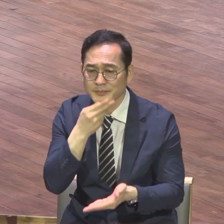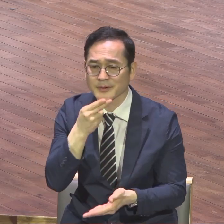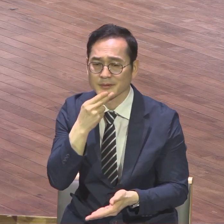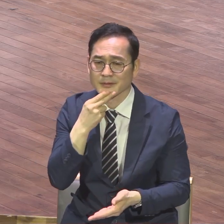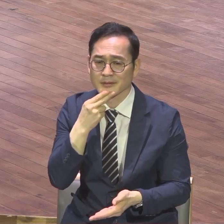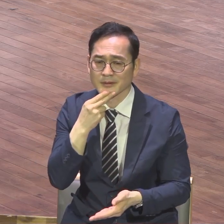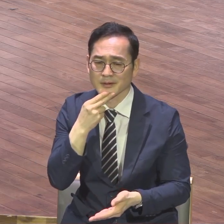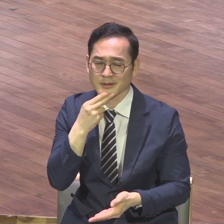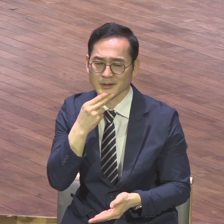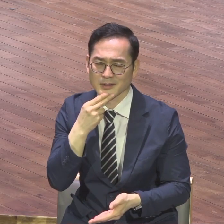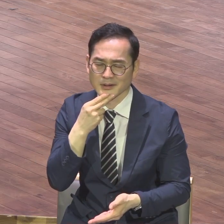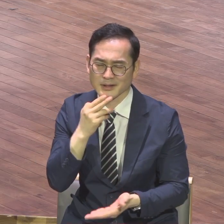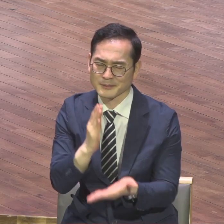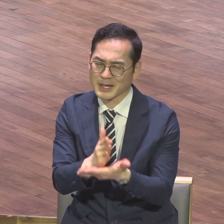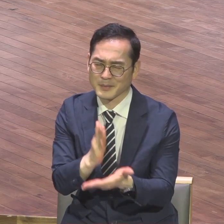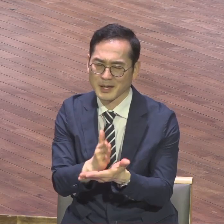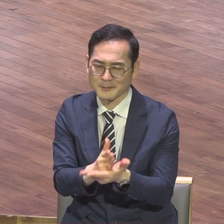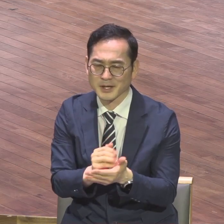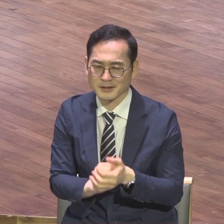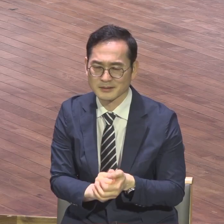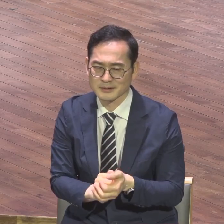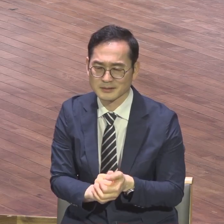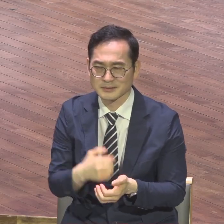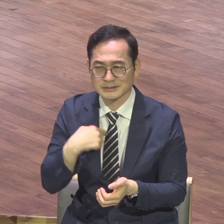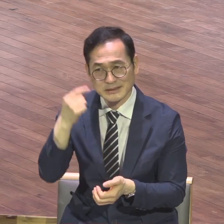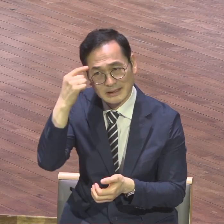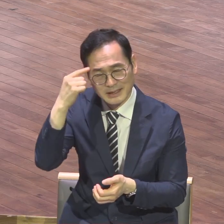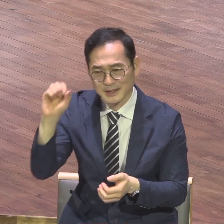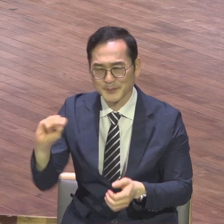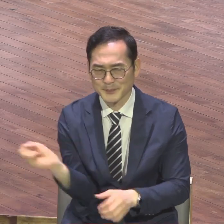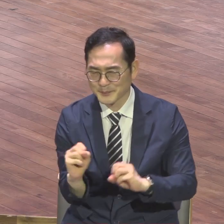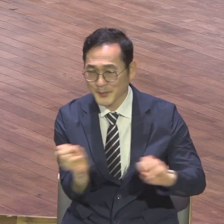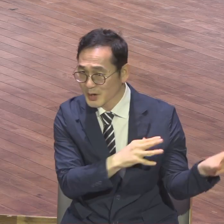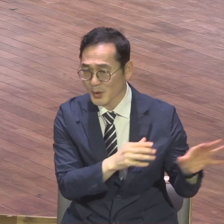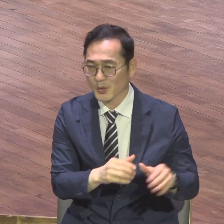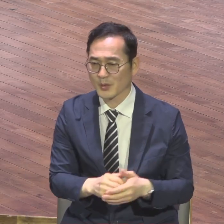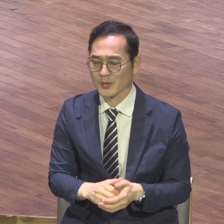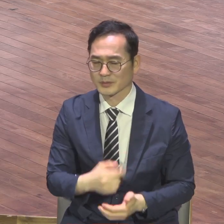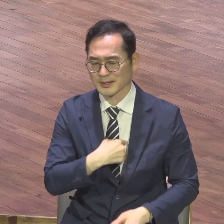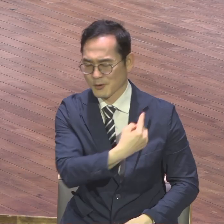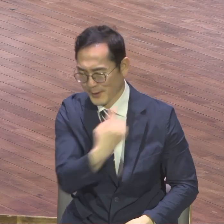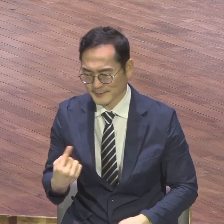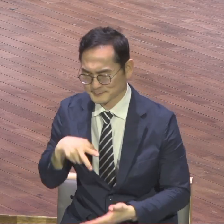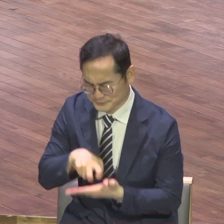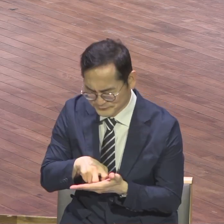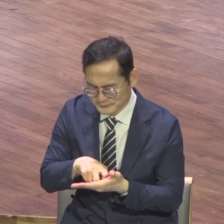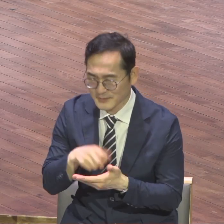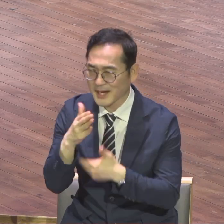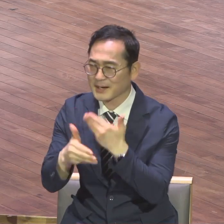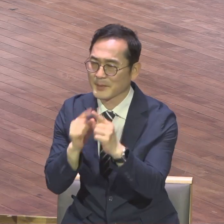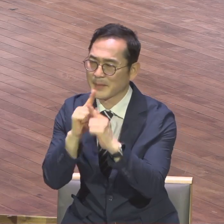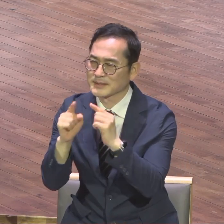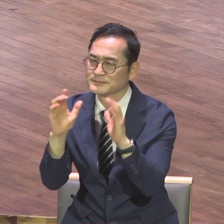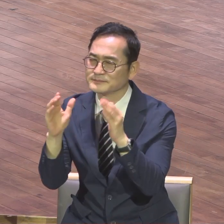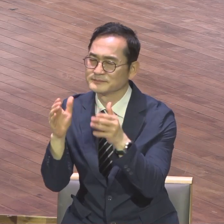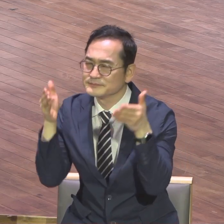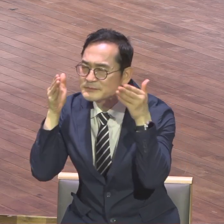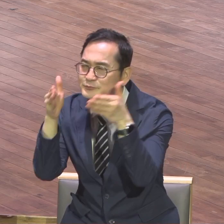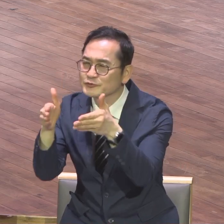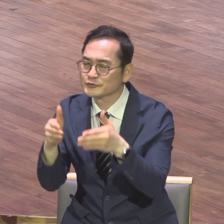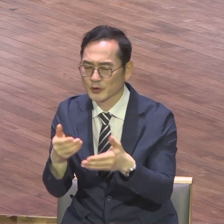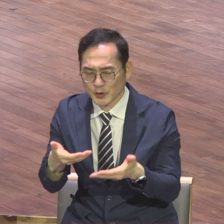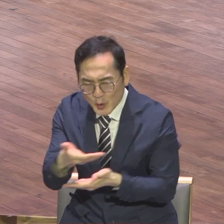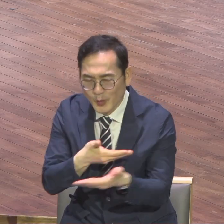과감하게 생각을 하나님께 던지시기 바랍니다. 하나님 딱 받으시고 치유시고 영혼 삶을 영혼 치유, 육신